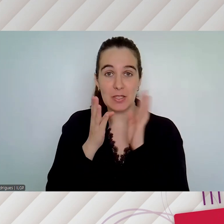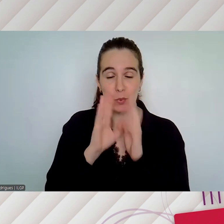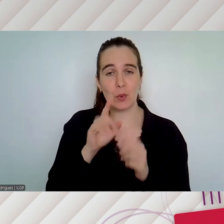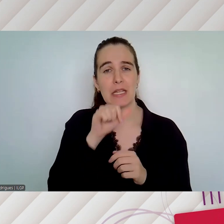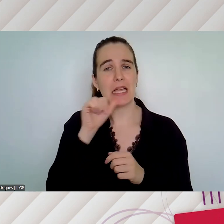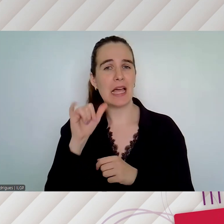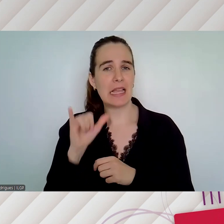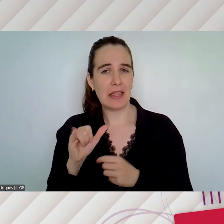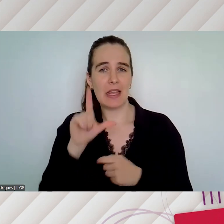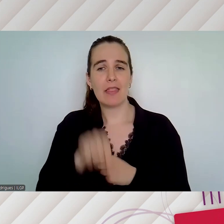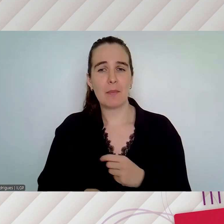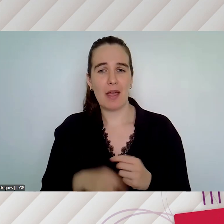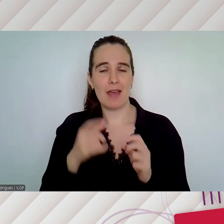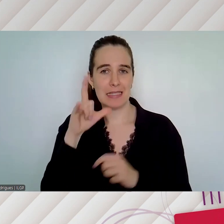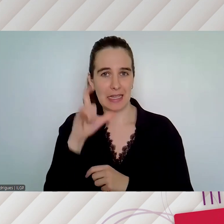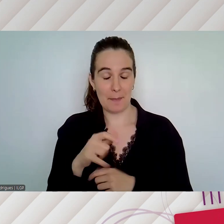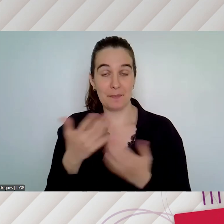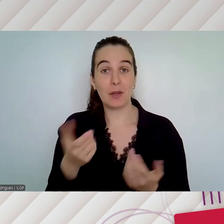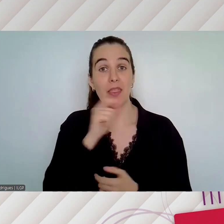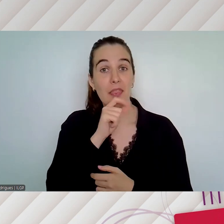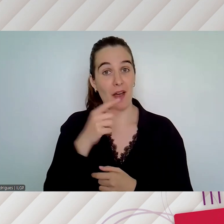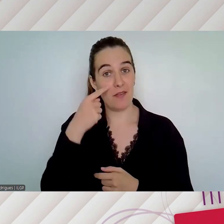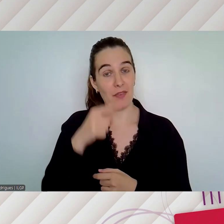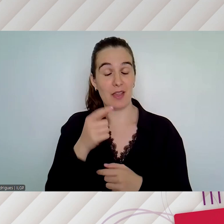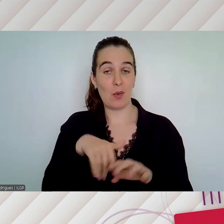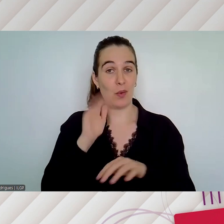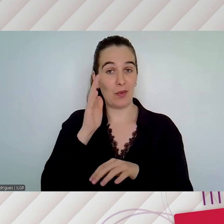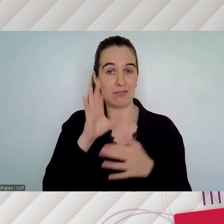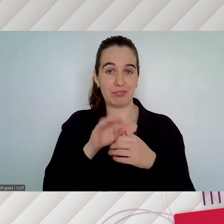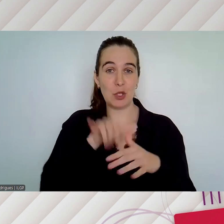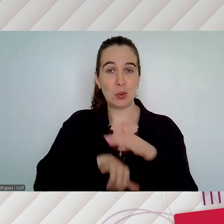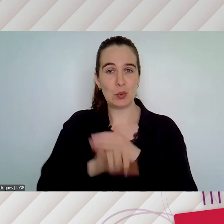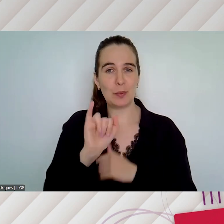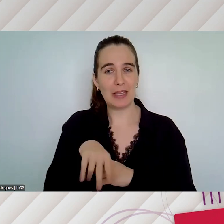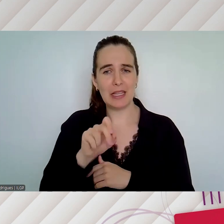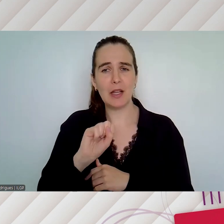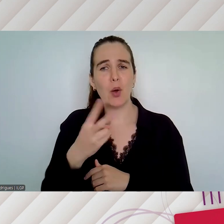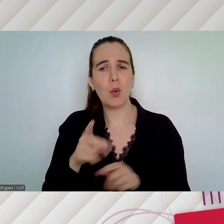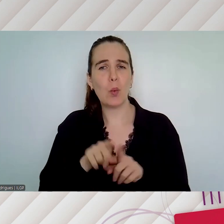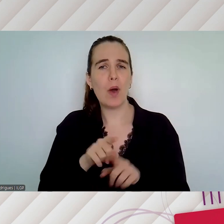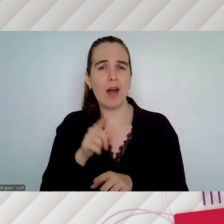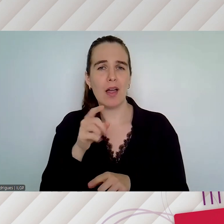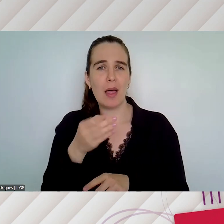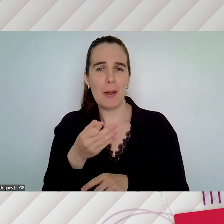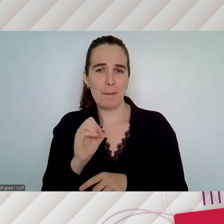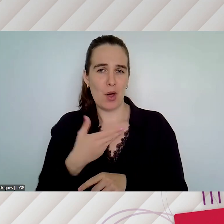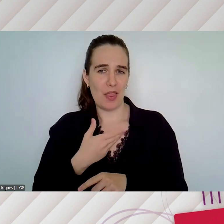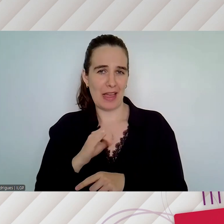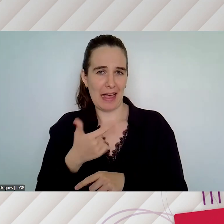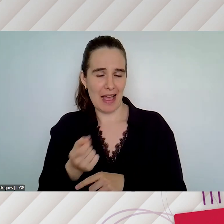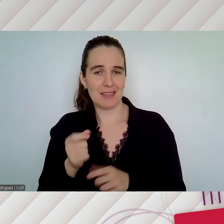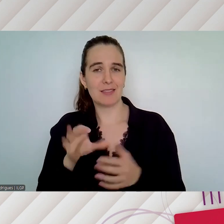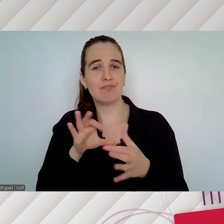Instagram. Assistir aos nossos webinars no canal de YouTube do INA e ainda ouvir o nosso podcast, INAcast, nas